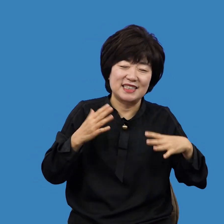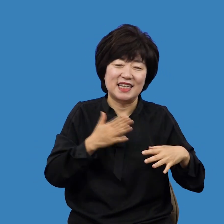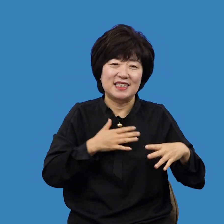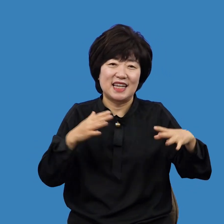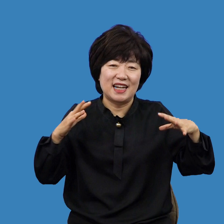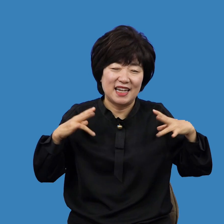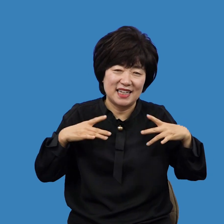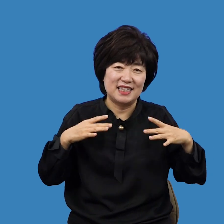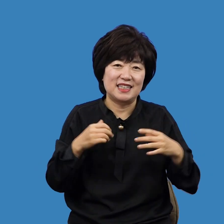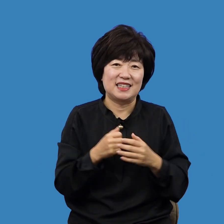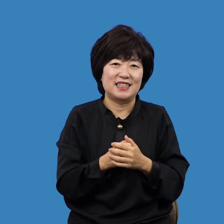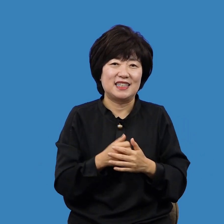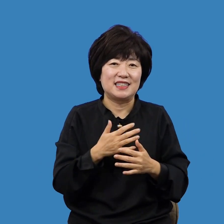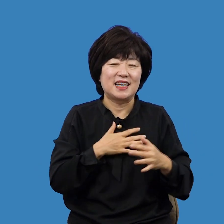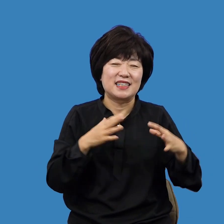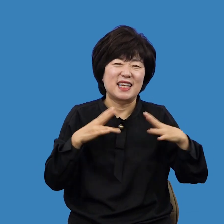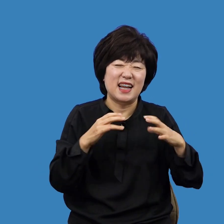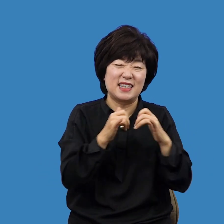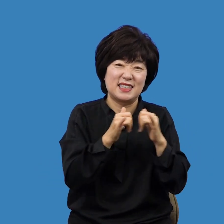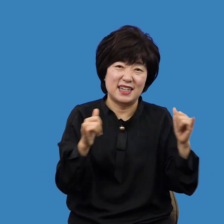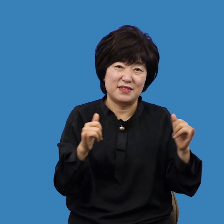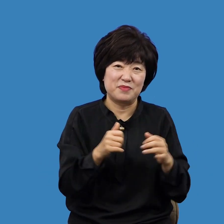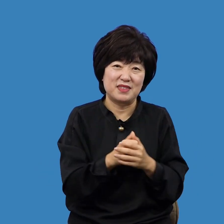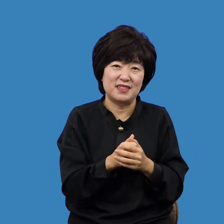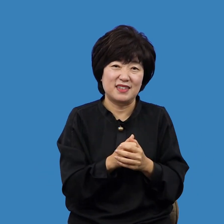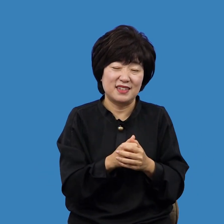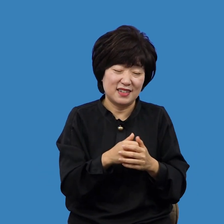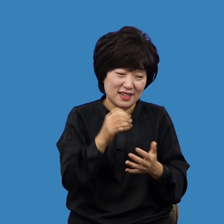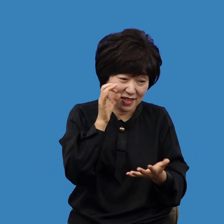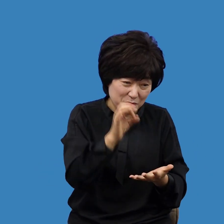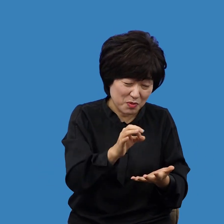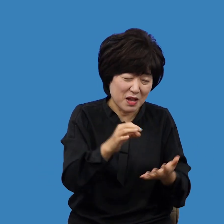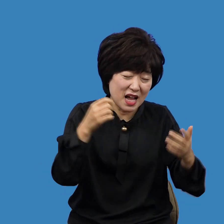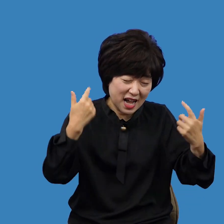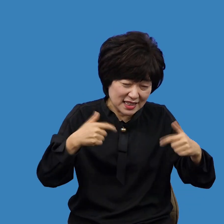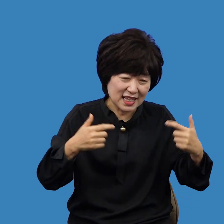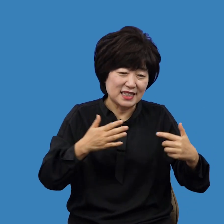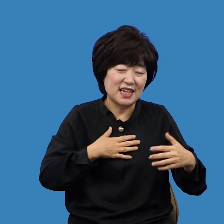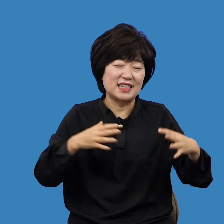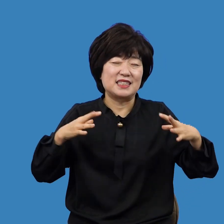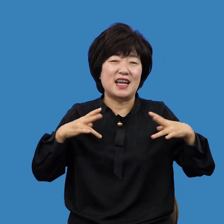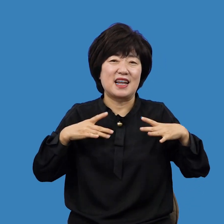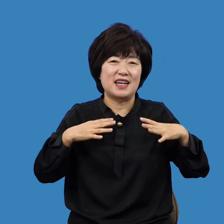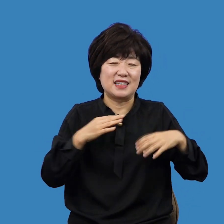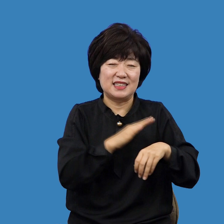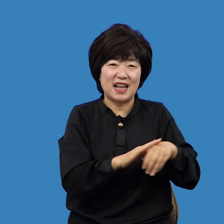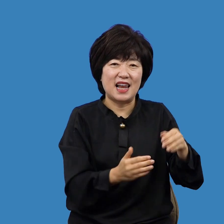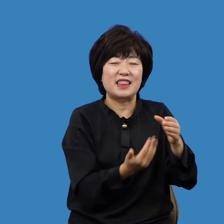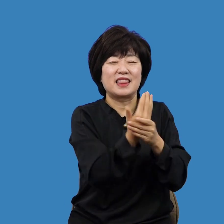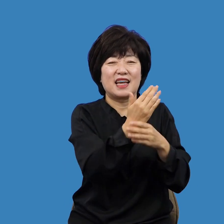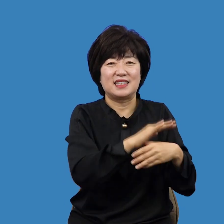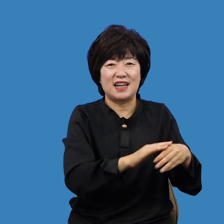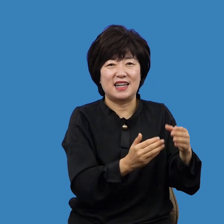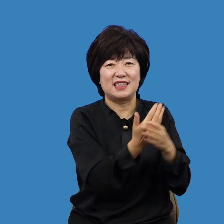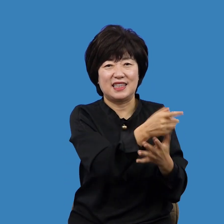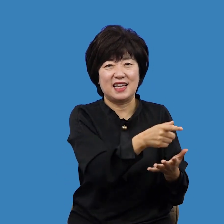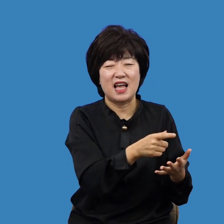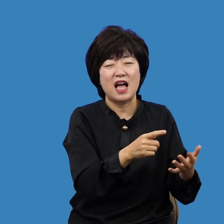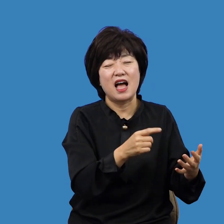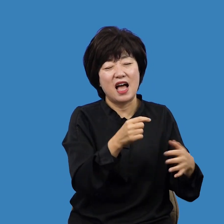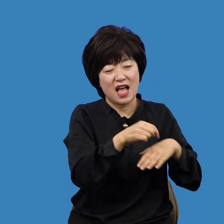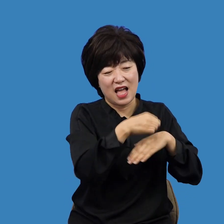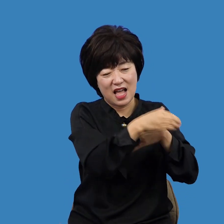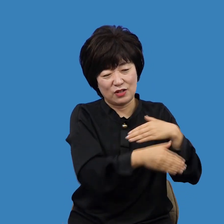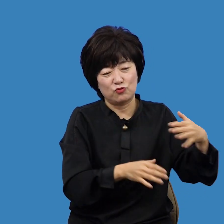자랑, 자기 자랑. 얘기하다 보면 항상 보면 마지막은 그냥 자기 지 잘났다냐. 이 사람은 뭐예요? 육에